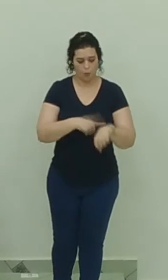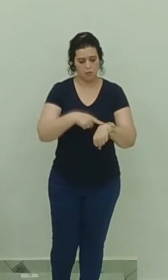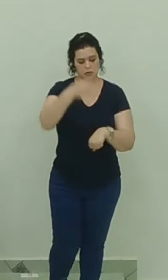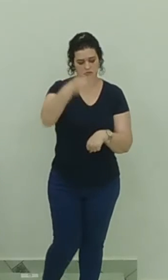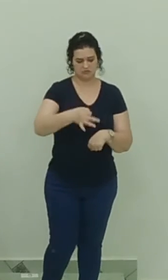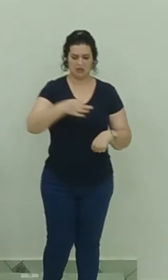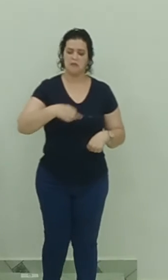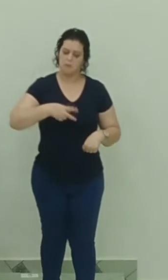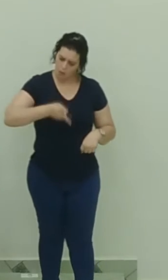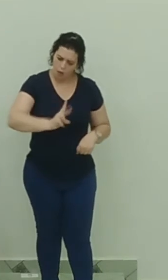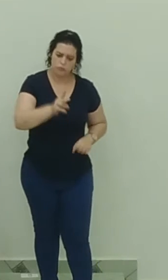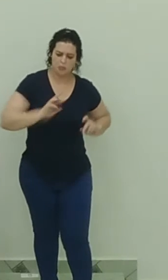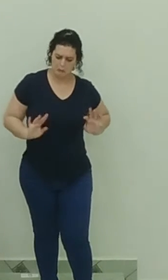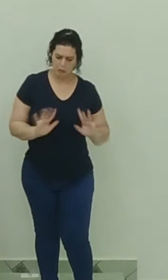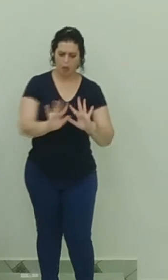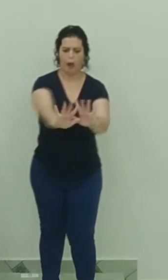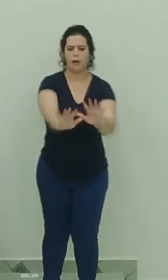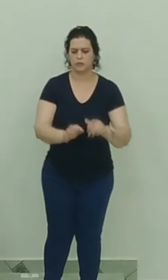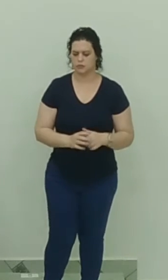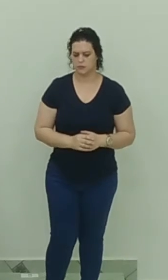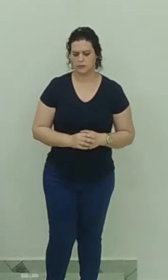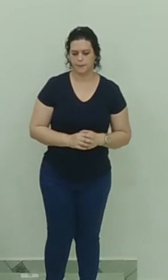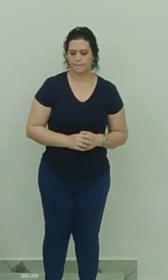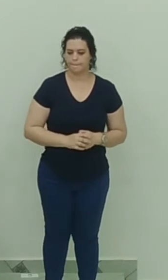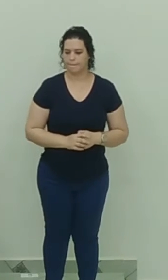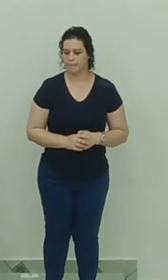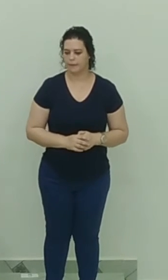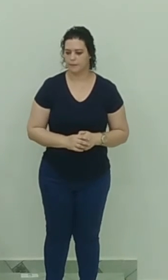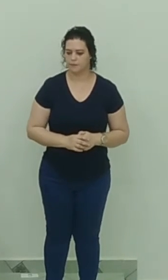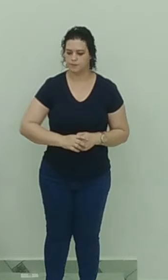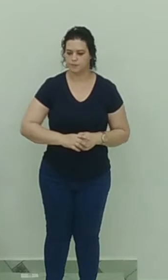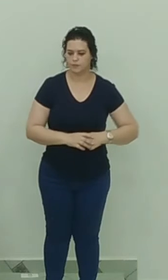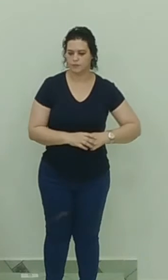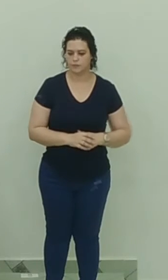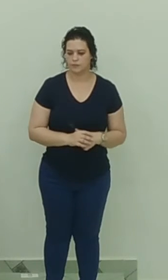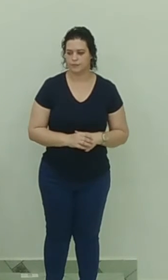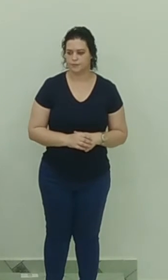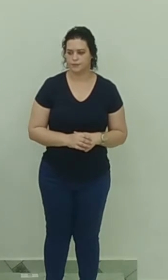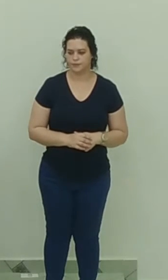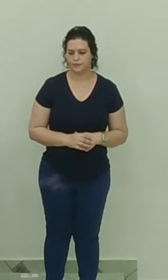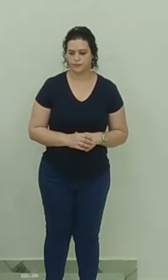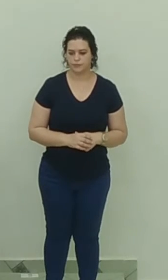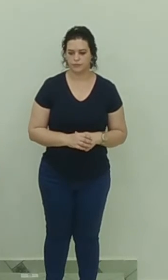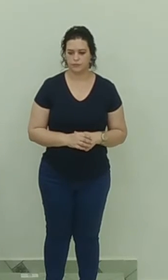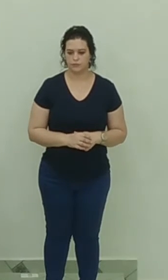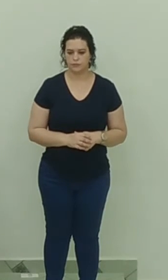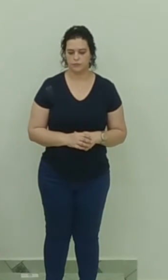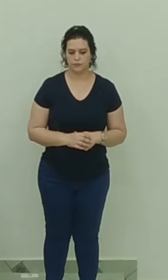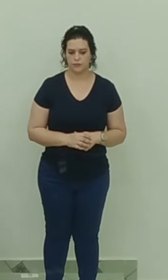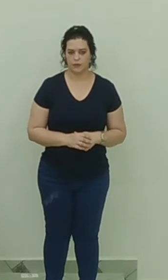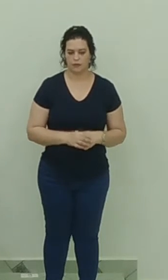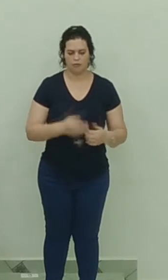não foram os primeiros a chegar lá, mas o povo. Quer dizer o quê? O líder, o pastor, o ministro, o presbítero, o